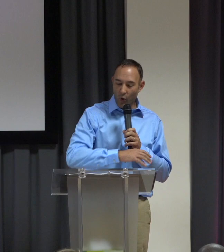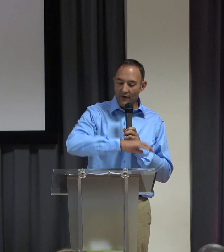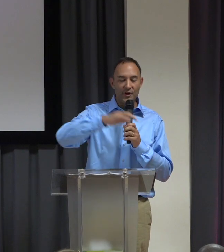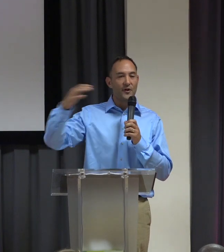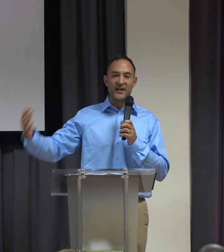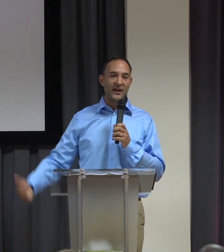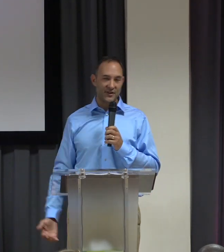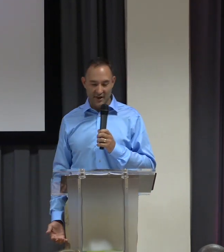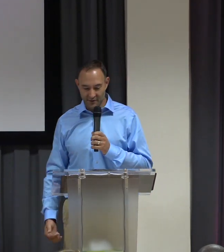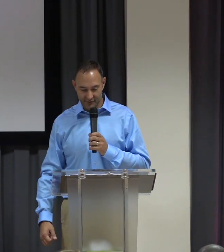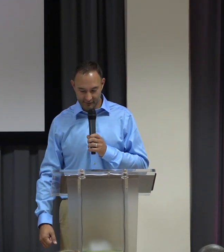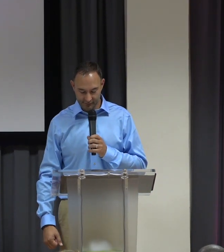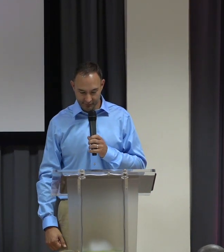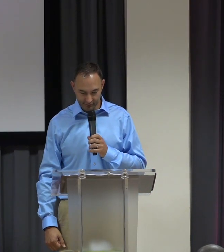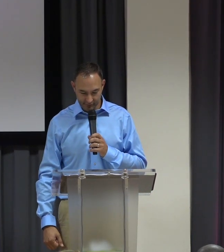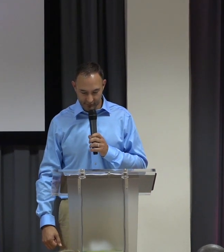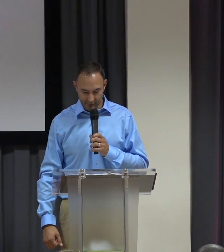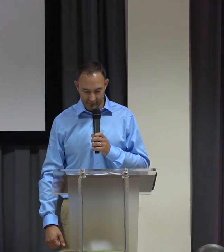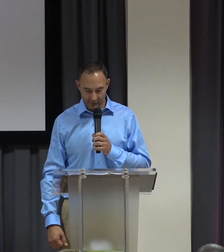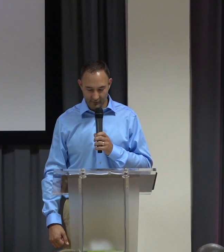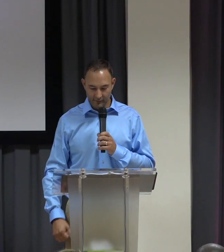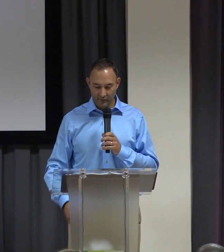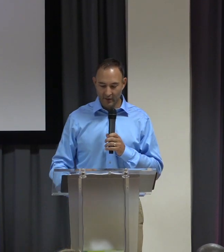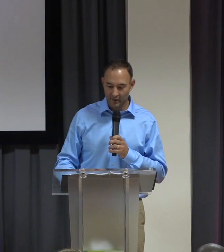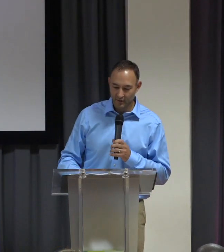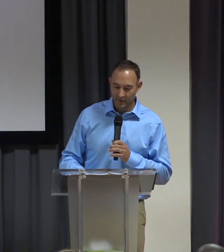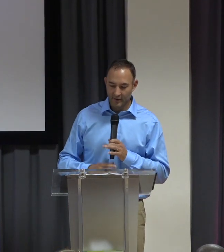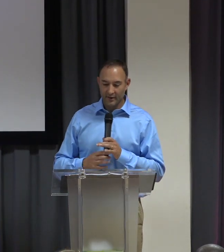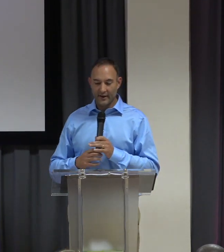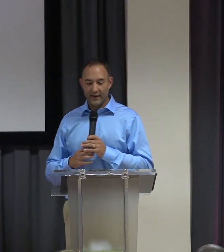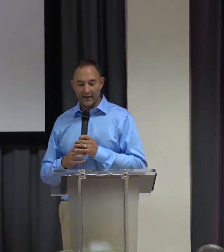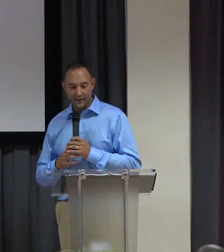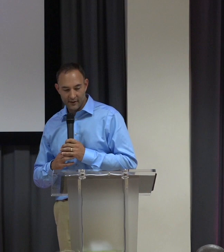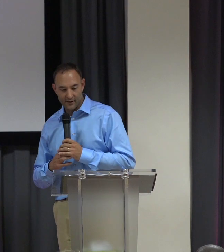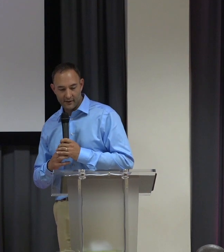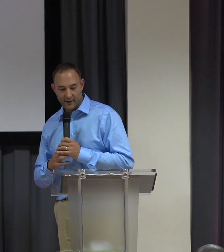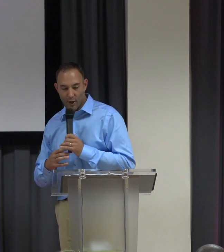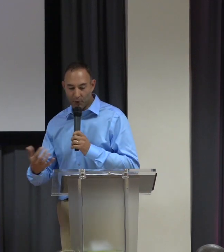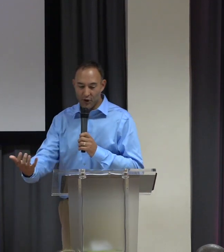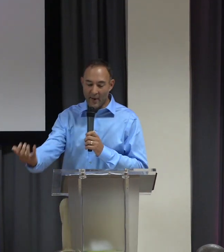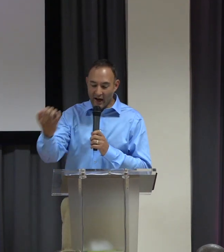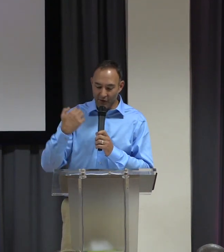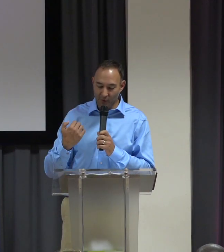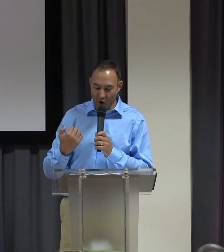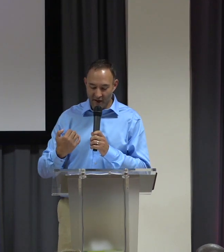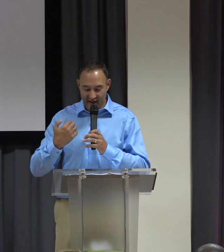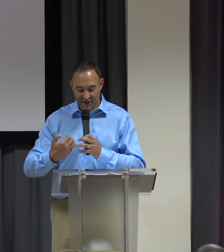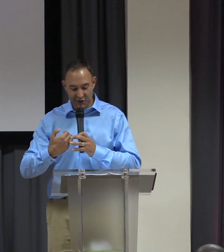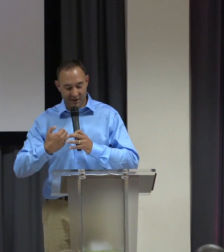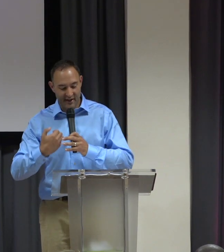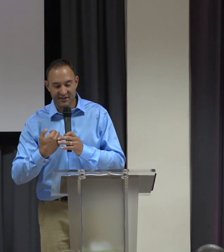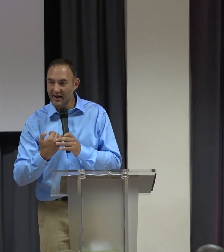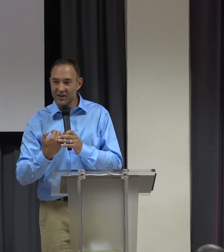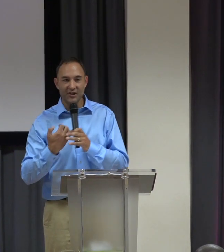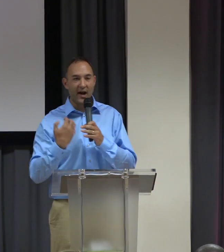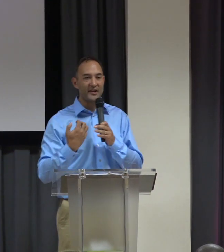of wherever you have taken yourself. de tout ce dont vous avez pu mettre votre vie dedans. And it'll put you back on the road that takes you to